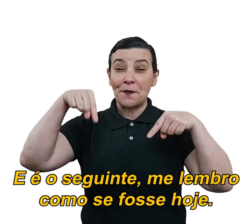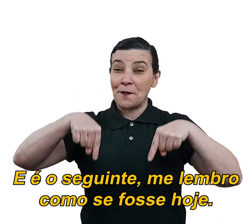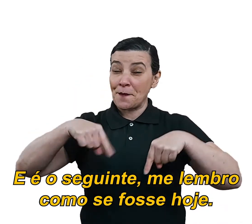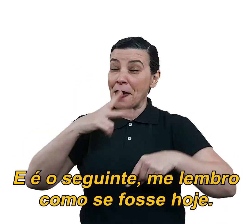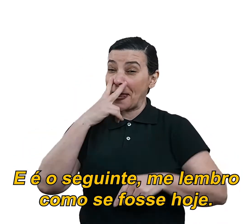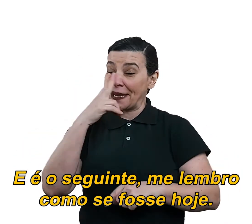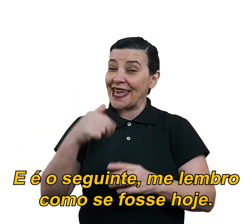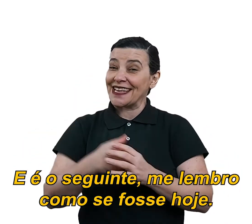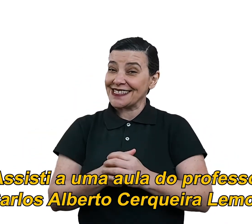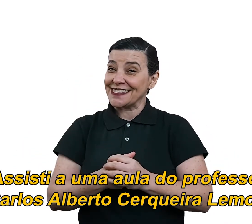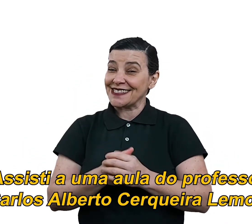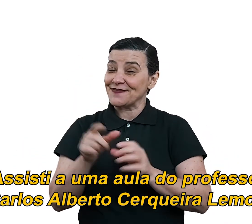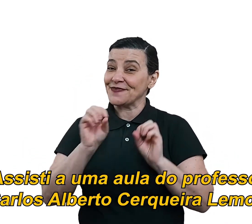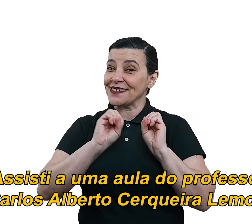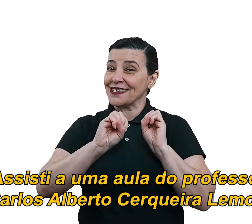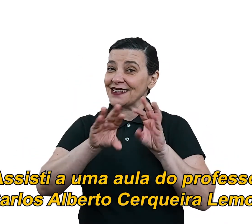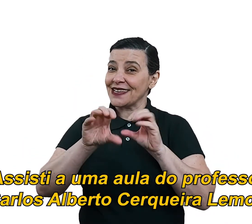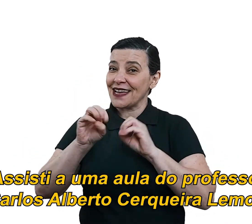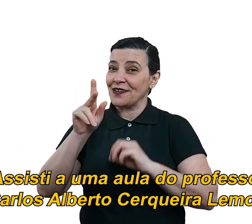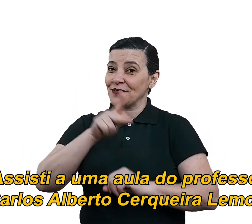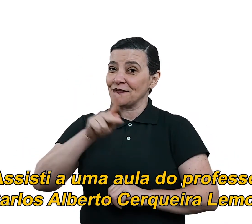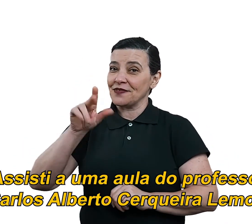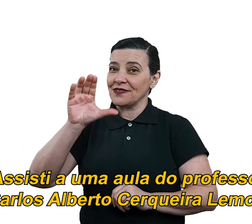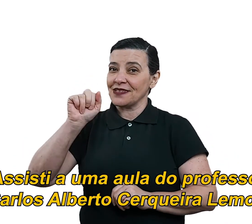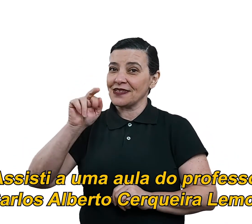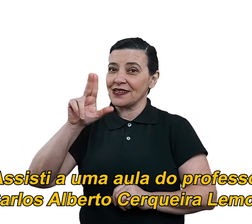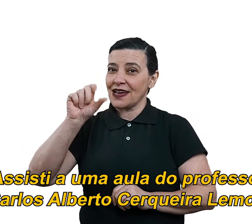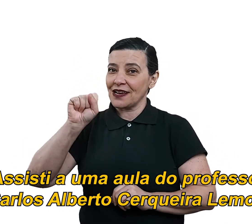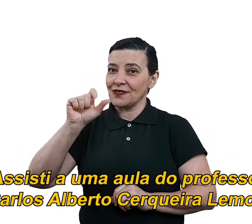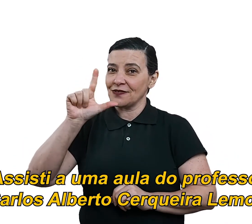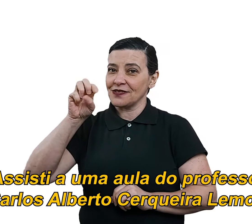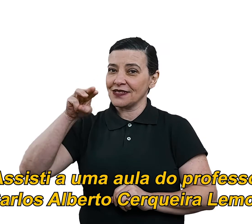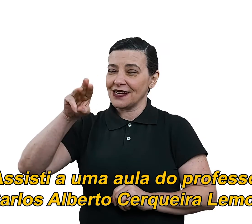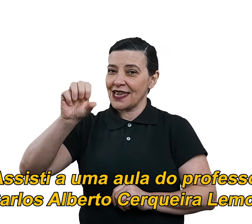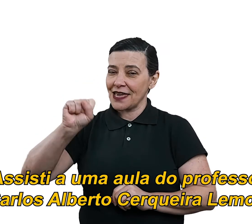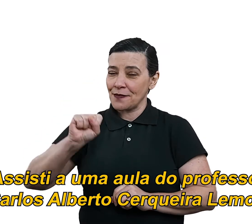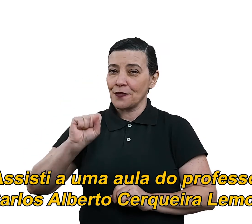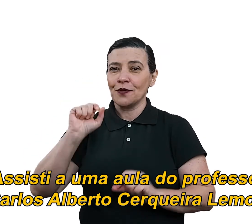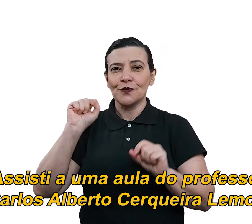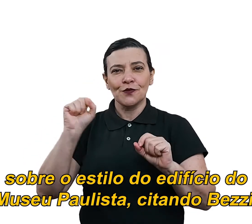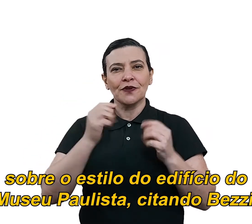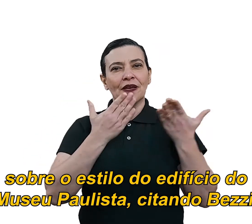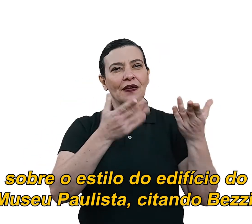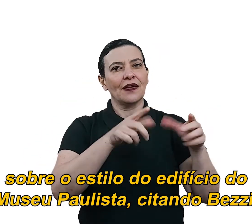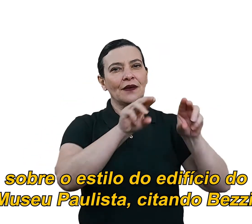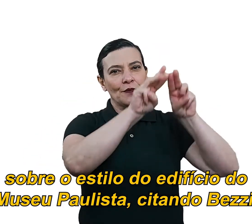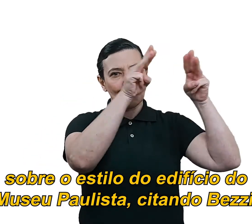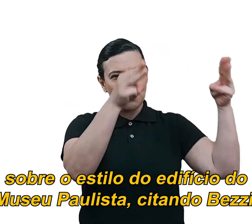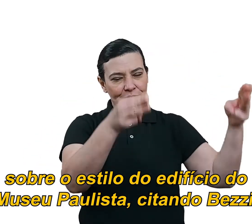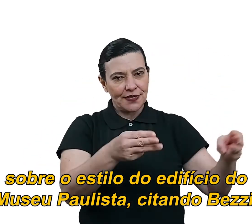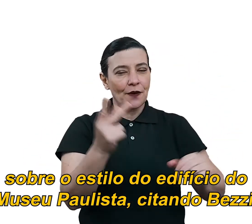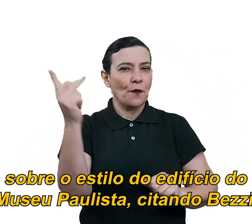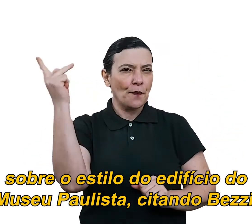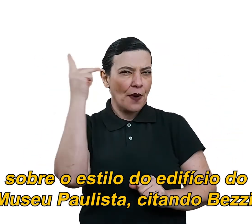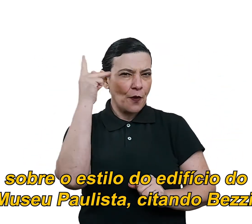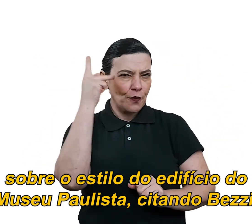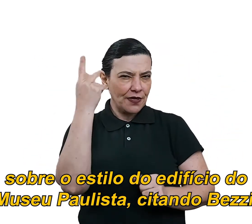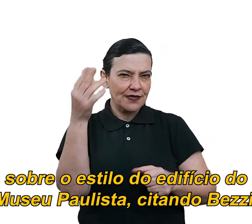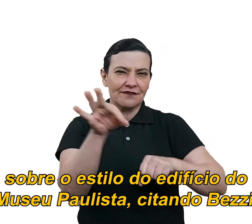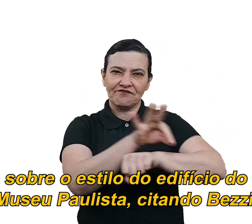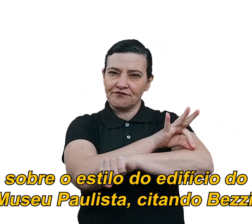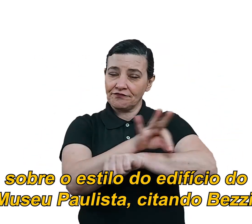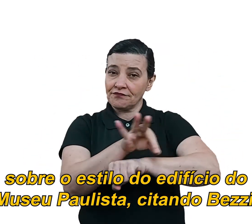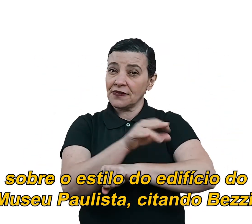me lembro como se fosse hoje. Assisti a uma aula do professor Carlos Alberto Cerqueira Lemos sobre o estilo do edifício do Museu